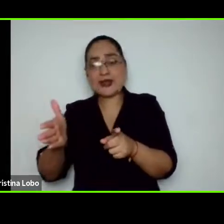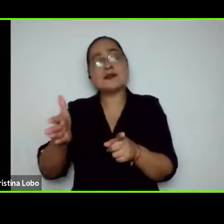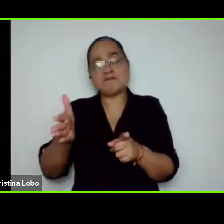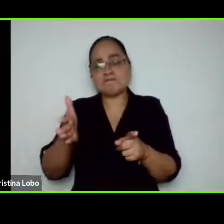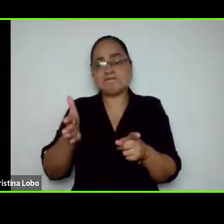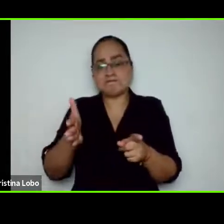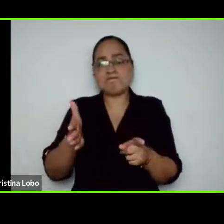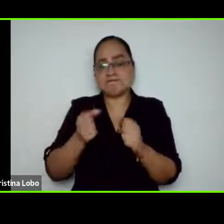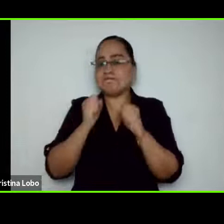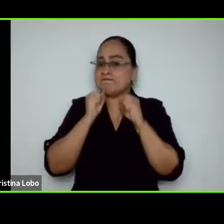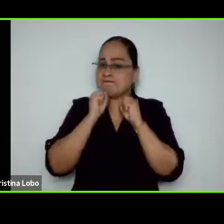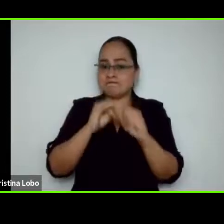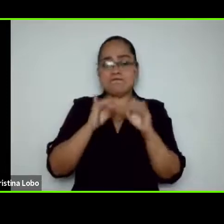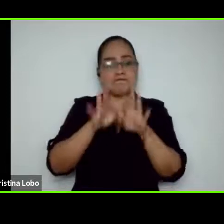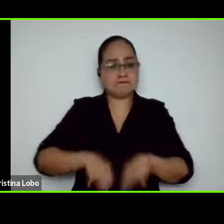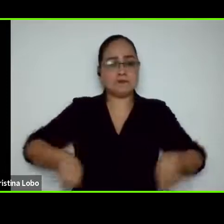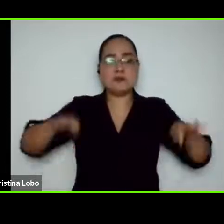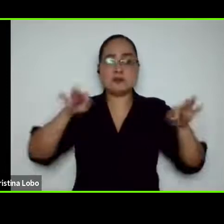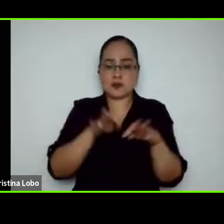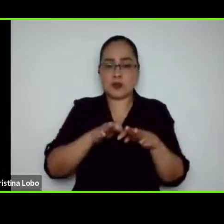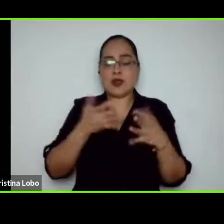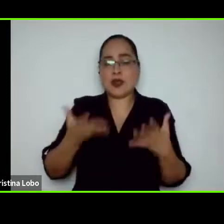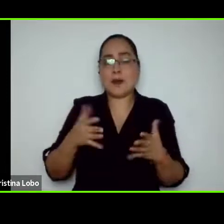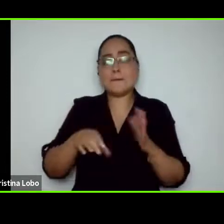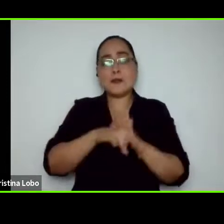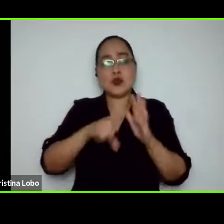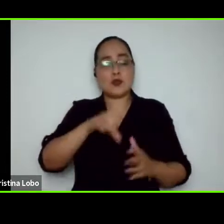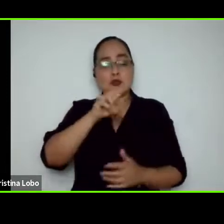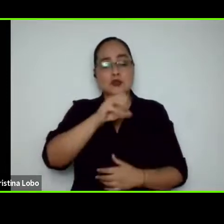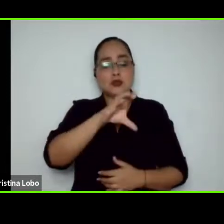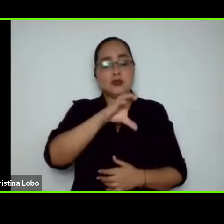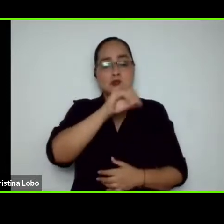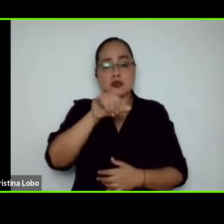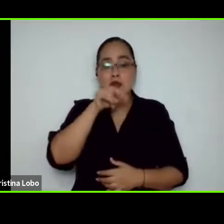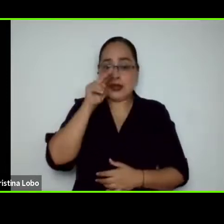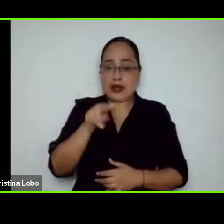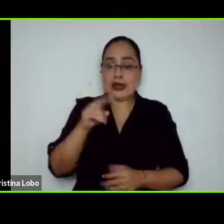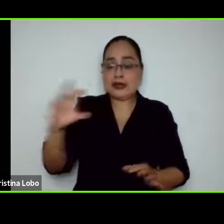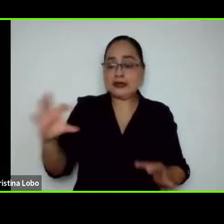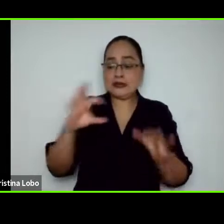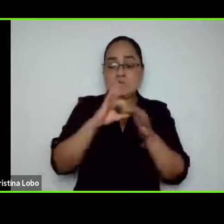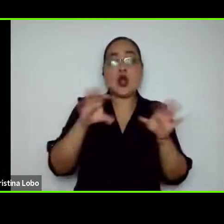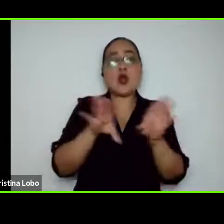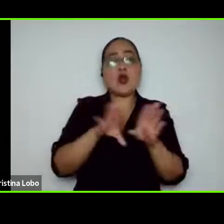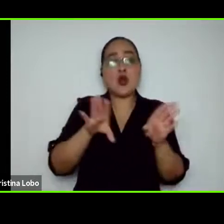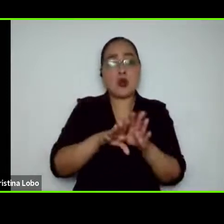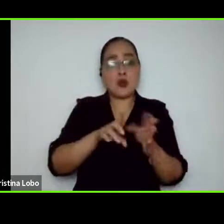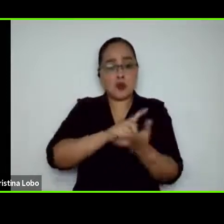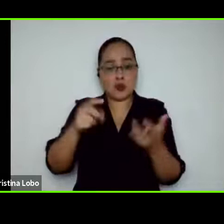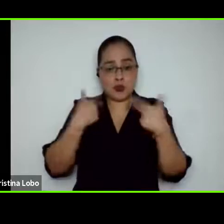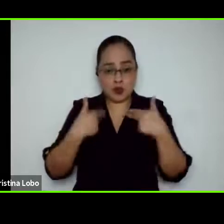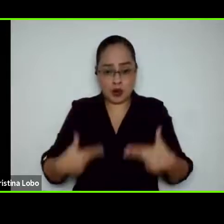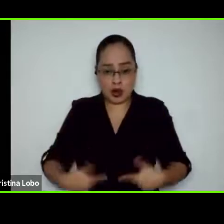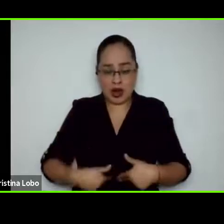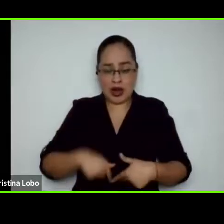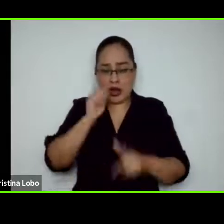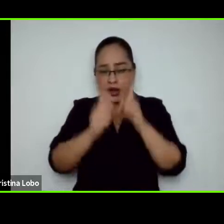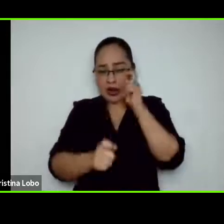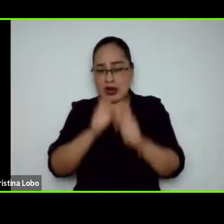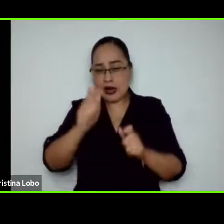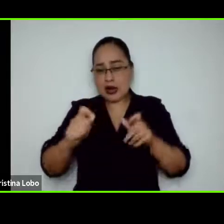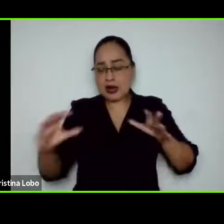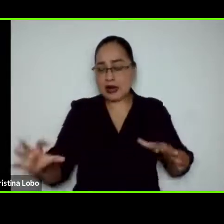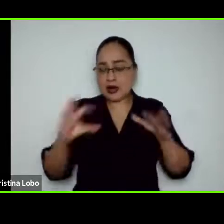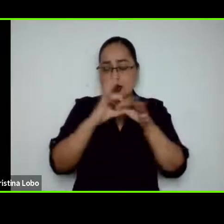sobre todo con la que más estoy vinculado, de la Suprema Corte, de cómo se interpretan los derechos humanos a la luz de